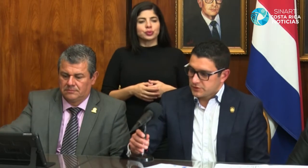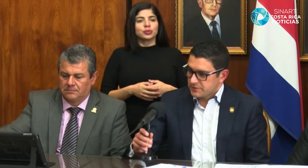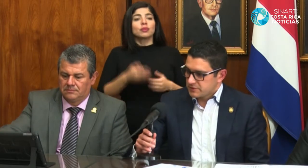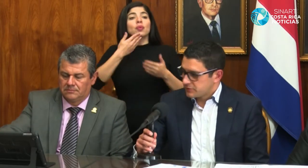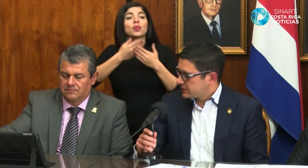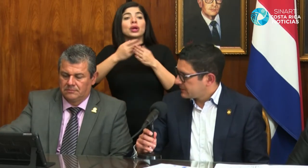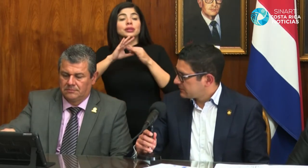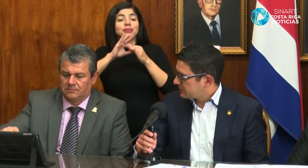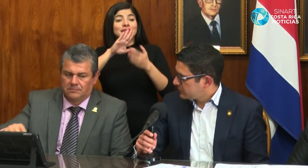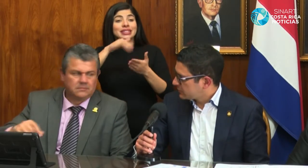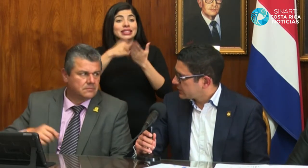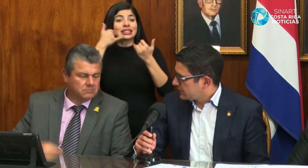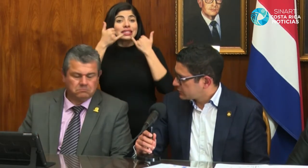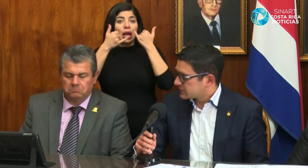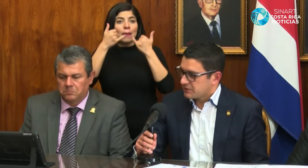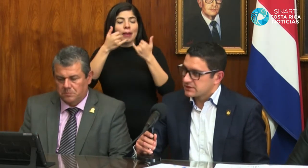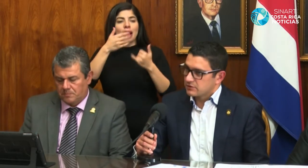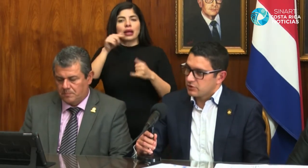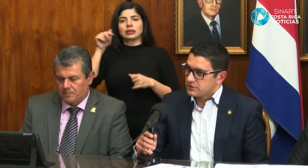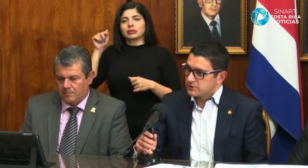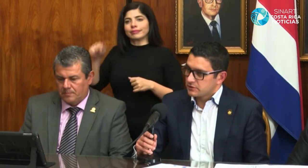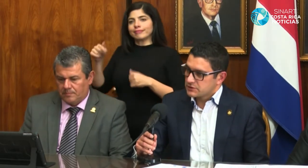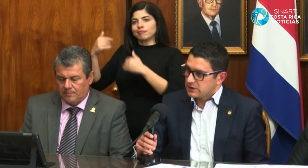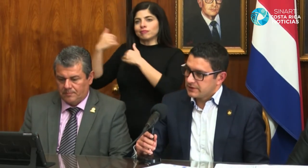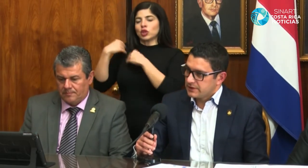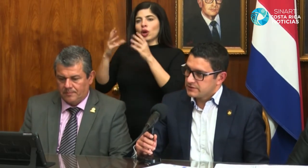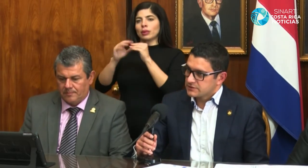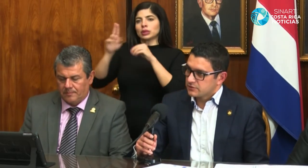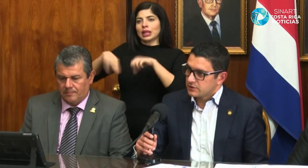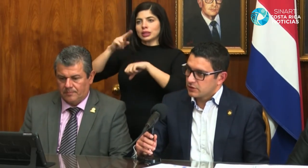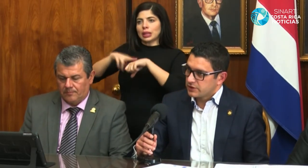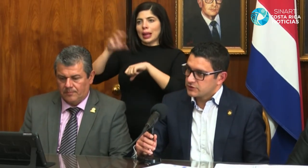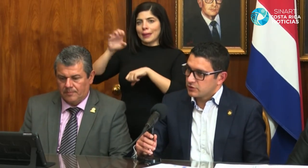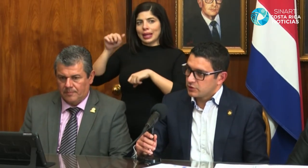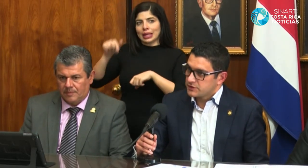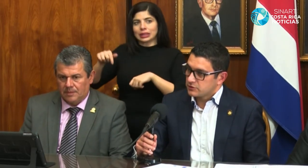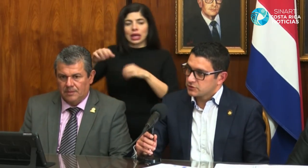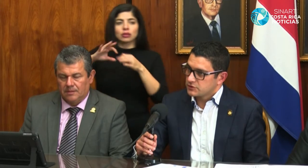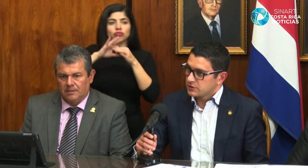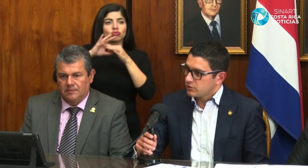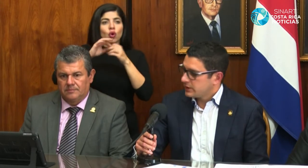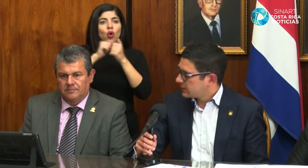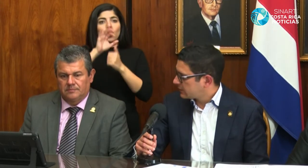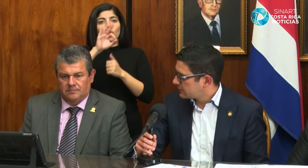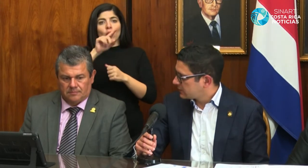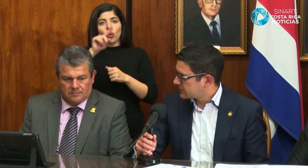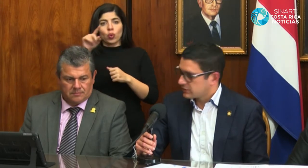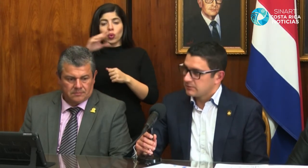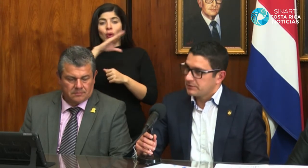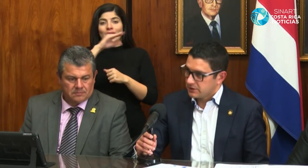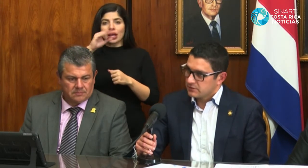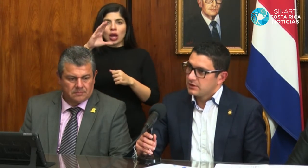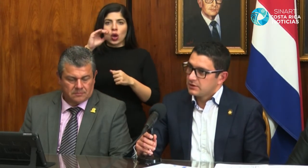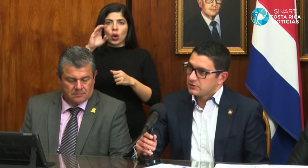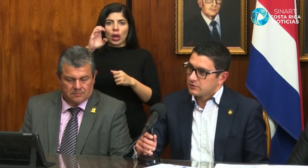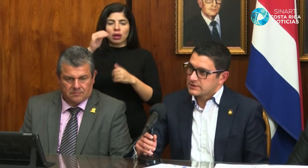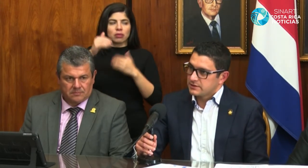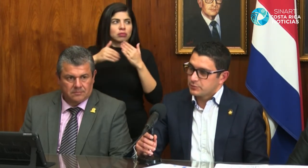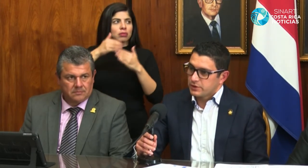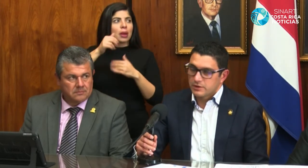Bueno, con respecto al centro de llamadas, más bien yo creo que eso lo está avanzando la Comisión Nacional de Emergencias con coordinación con el 911, el COE, que tal vez ahora más bien...